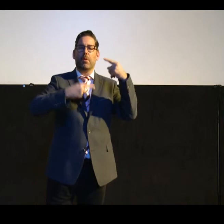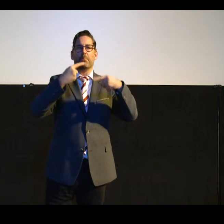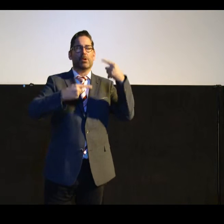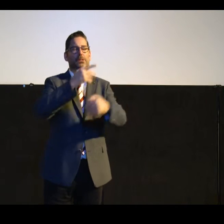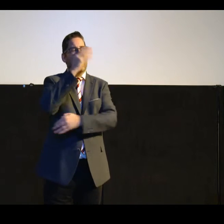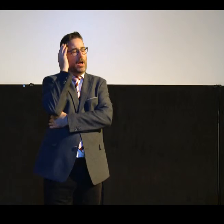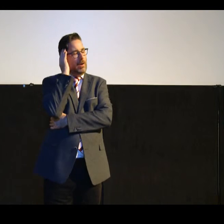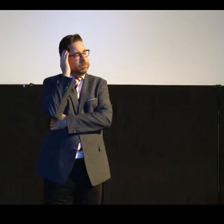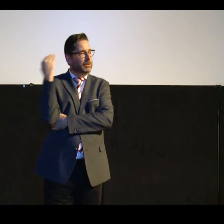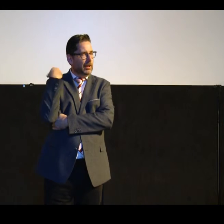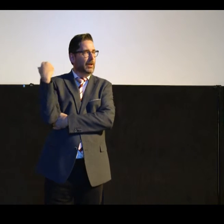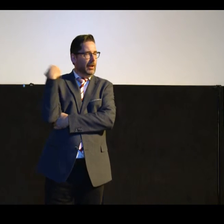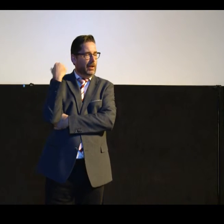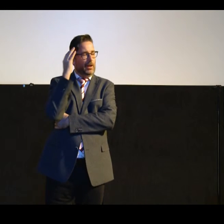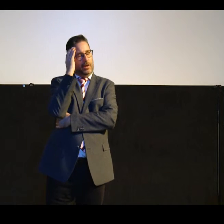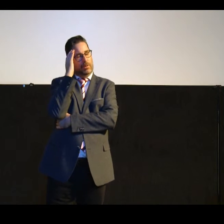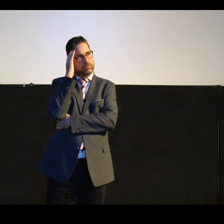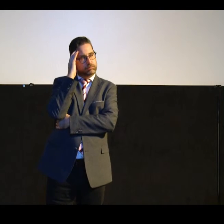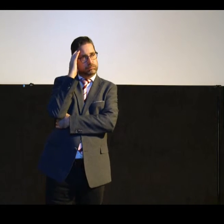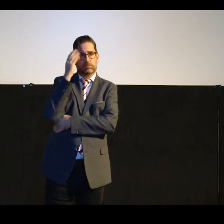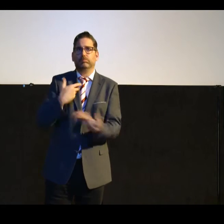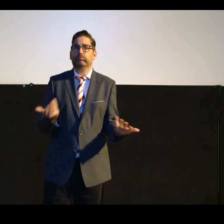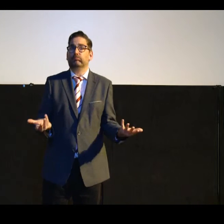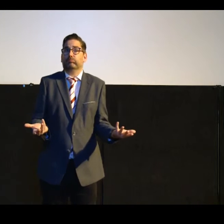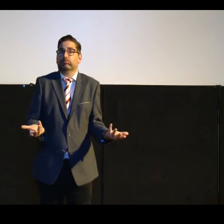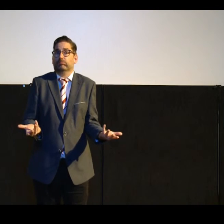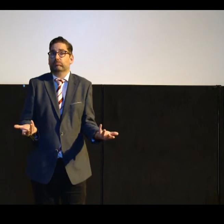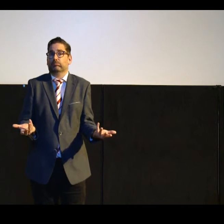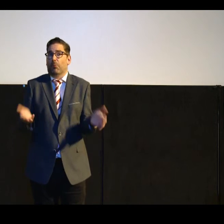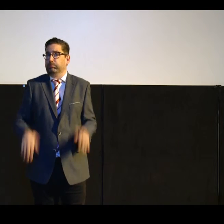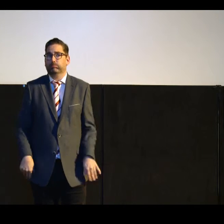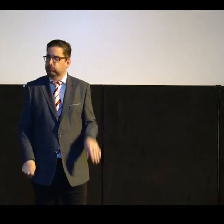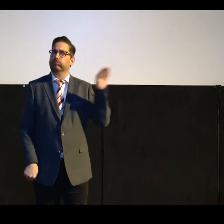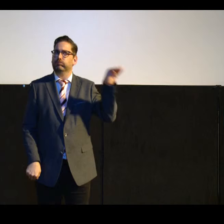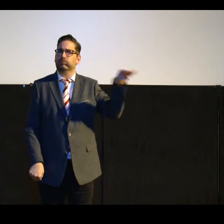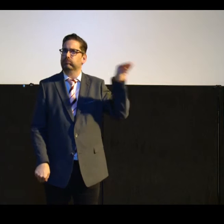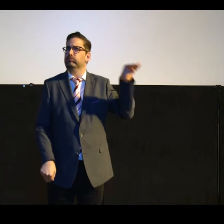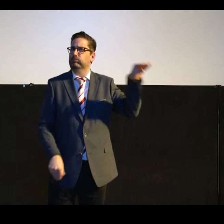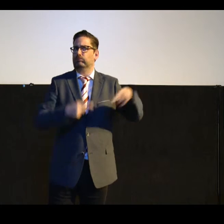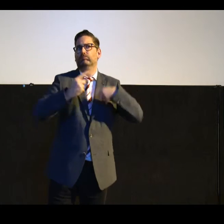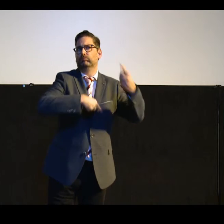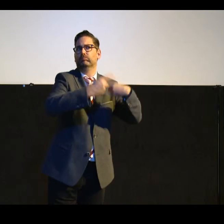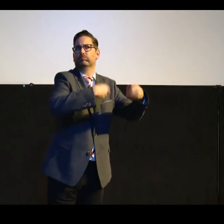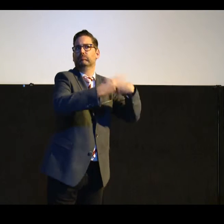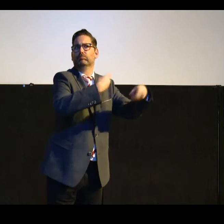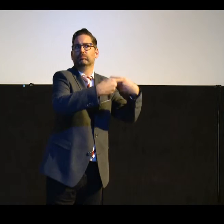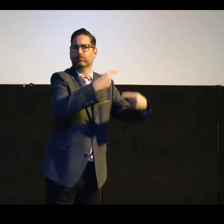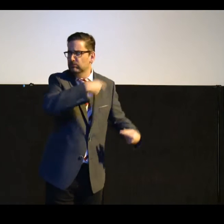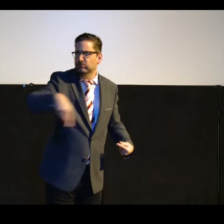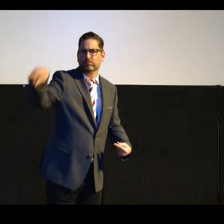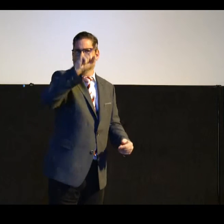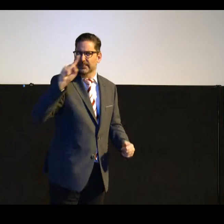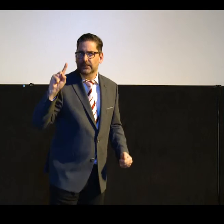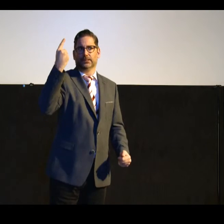de signos. También hemos estado en contacto con todos los políticos, también somos un órgano